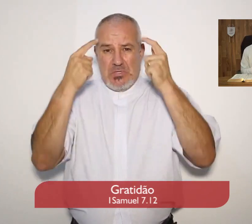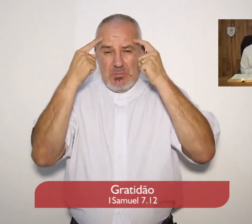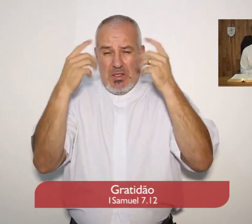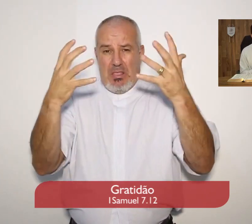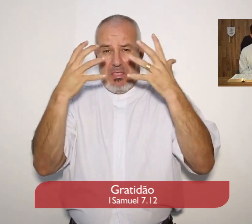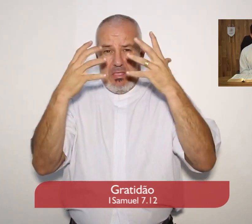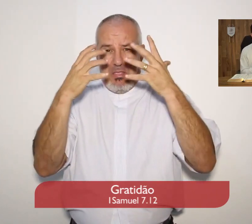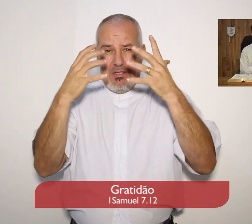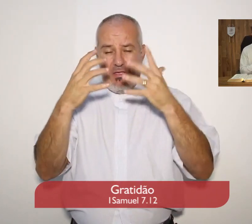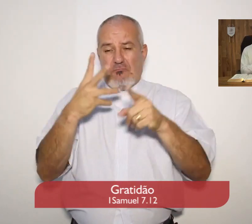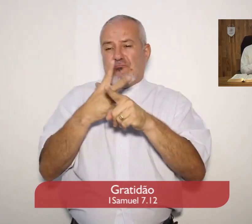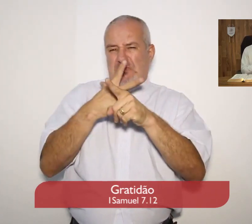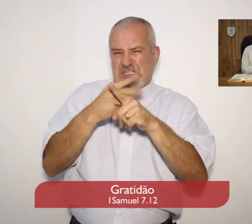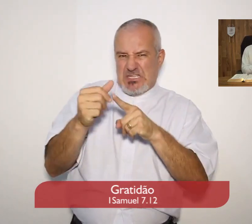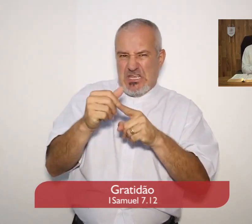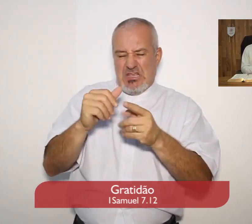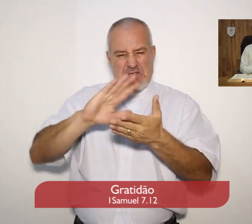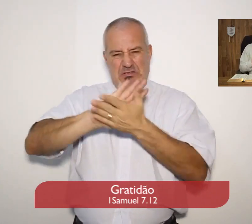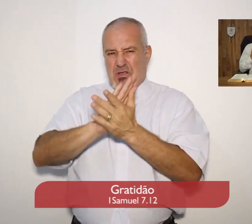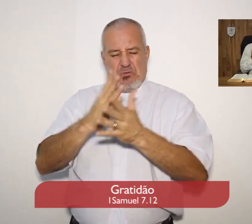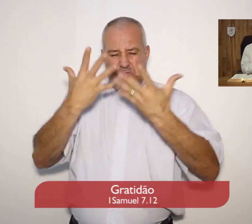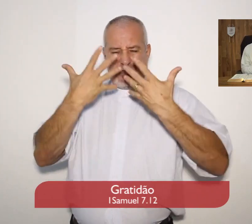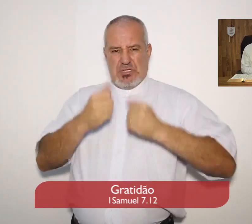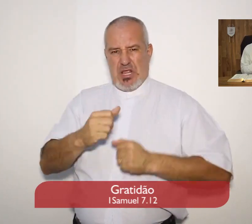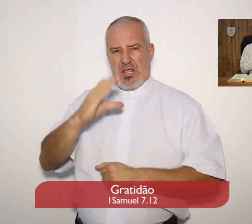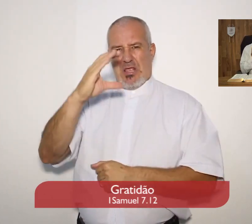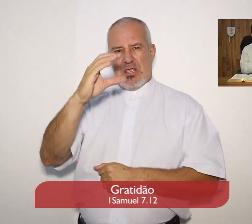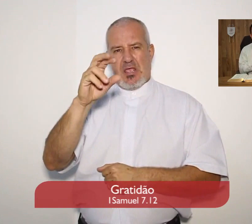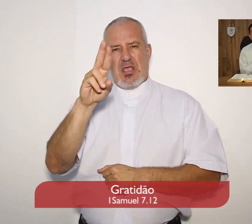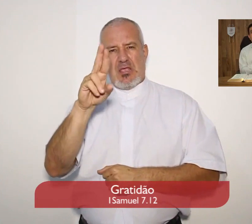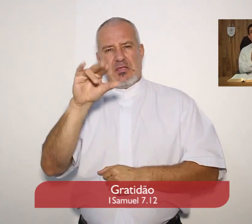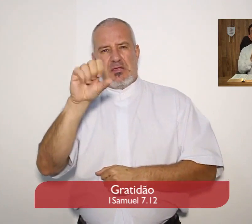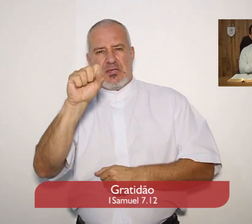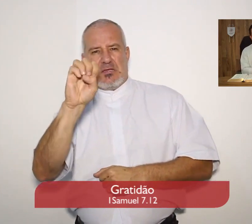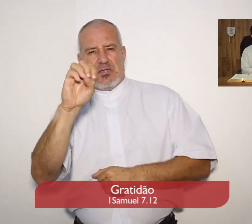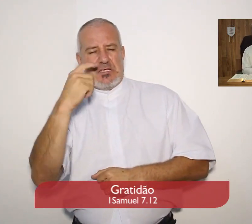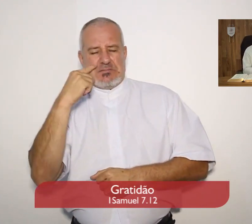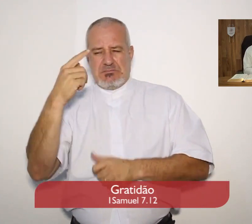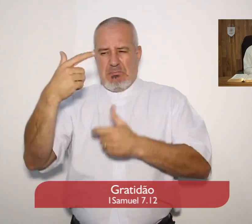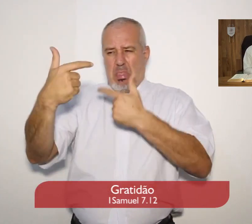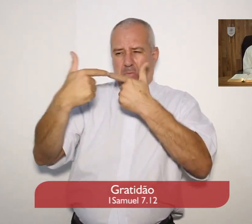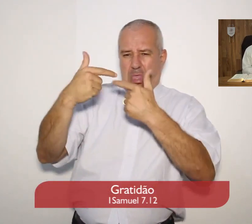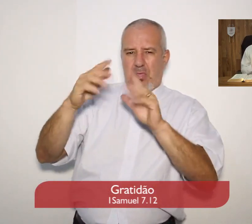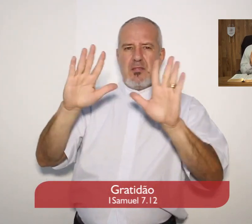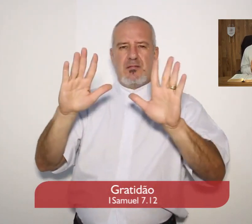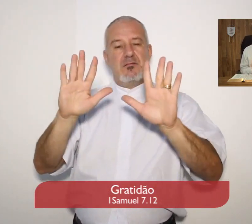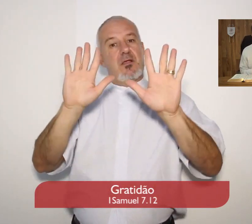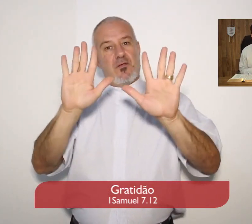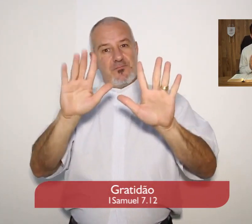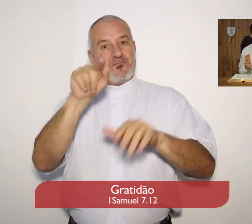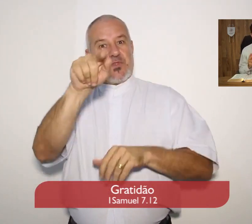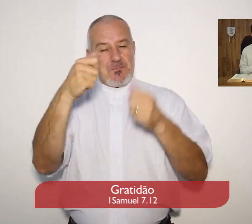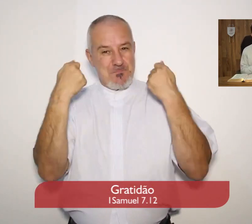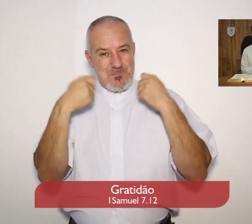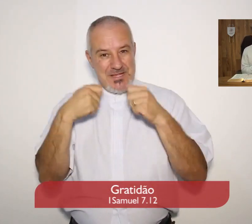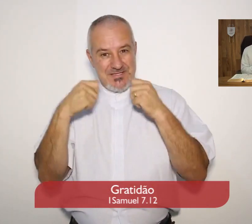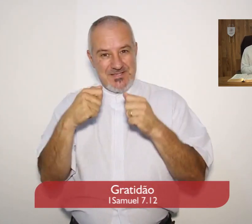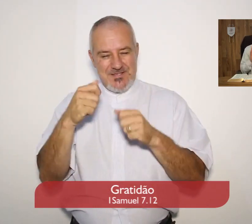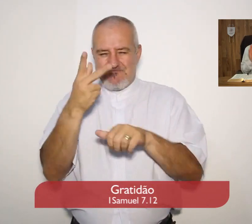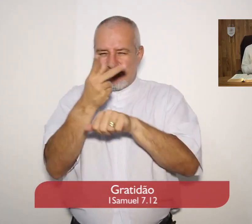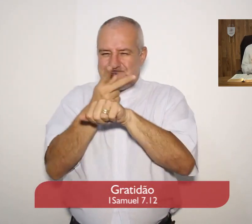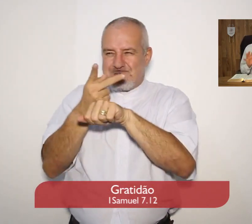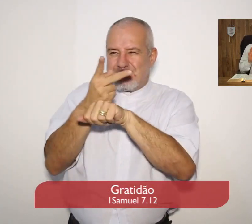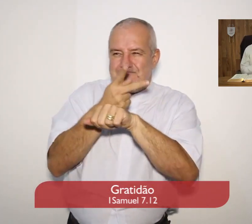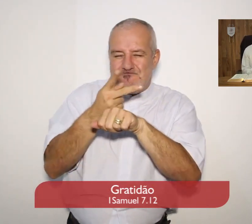vencer a crise por intermédio da busca incessante da palavra de Deus. Eu não posso de forma